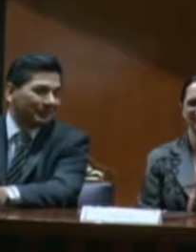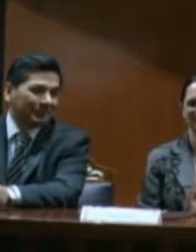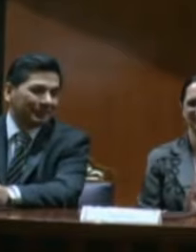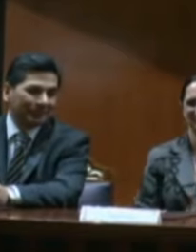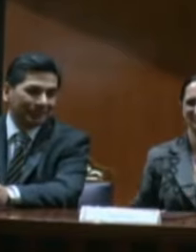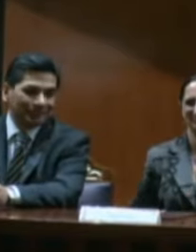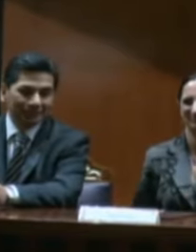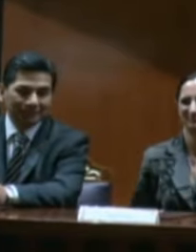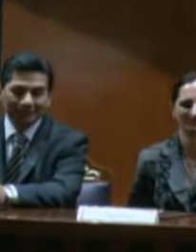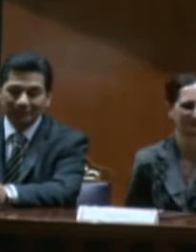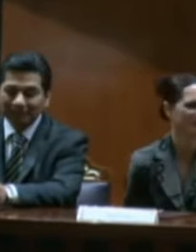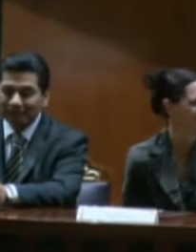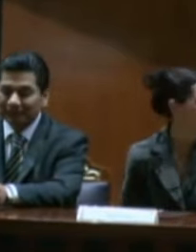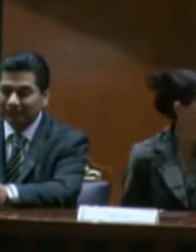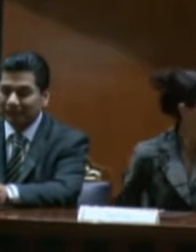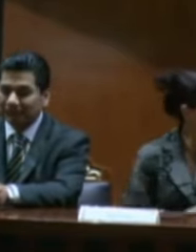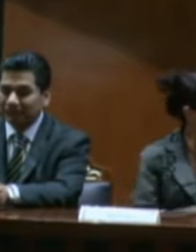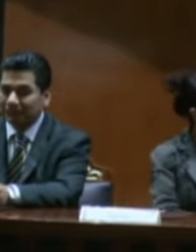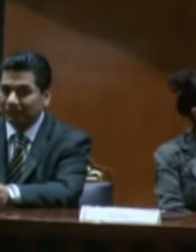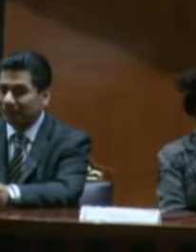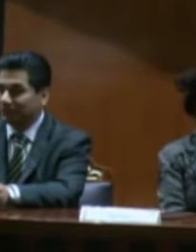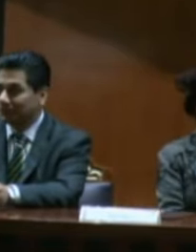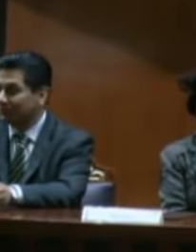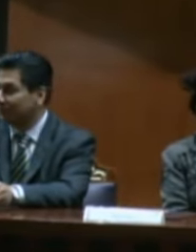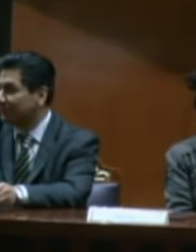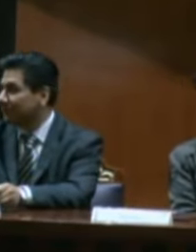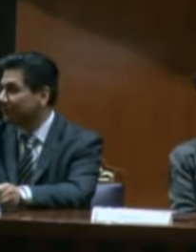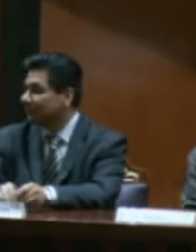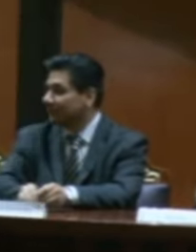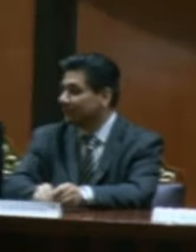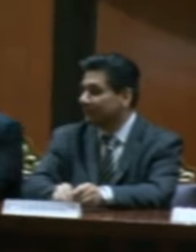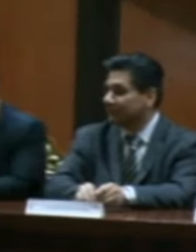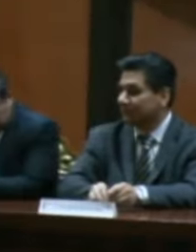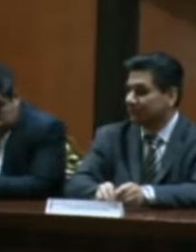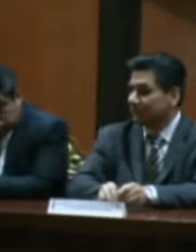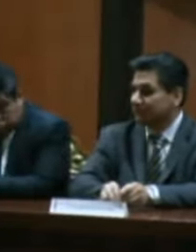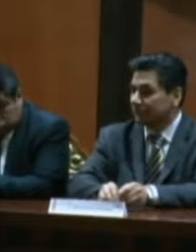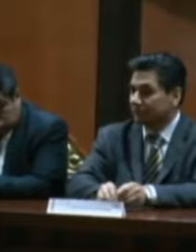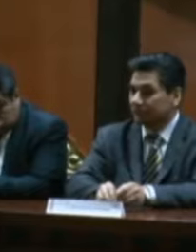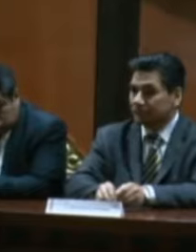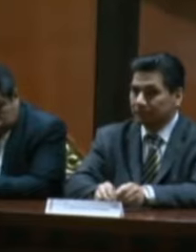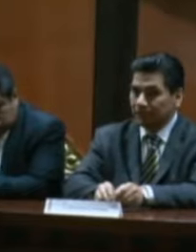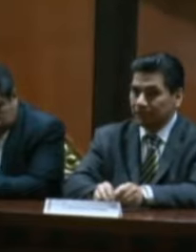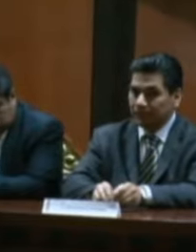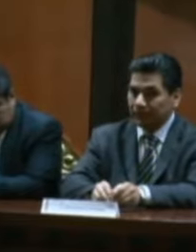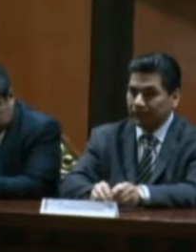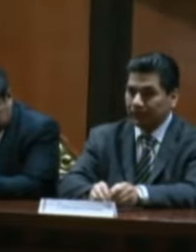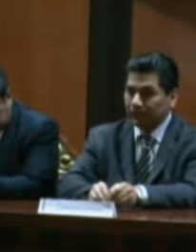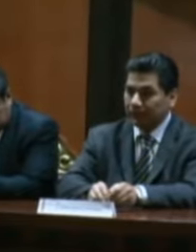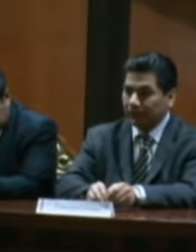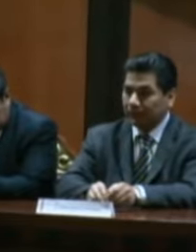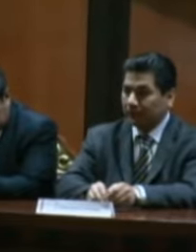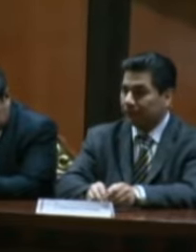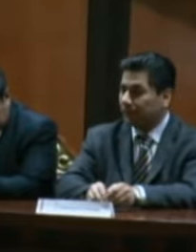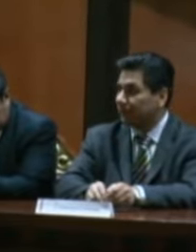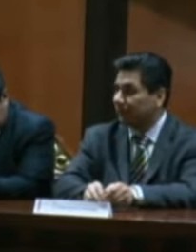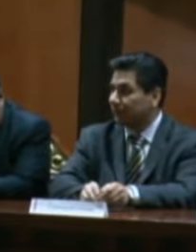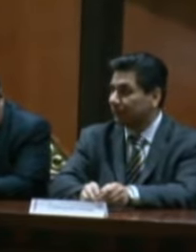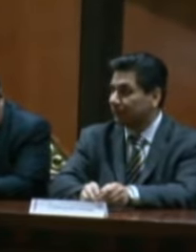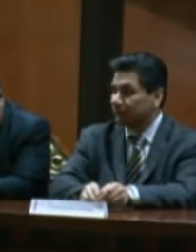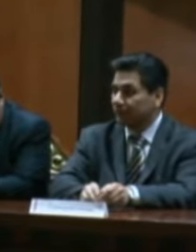comunicación saludamos respetuosamente a licenciado en representación de la subdirección general de